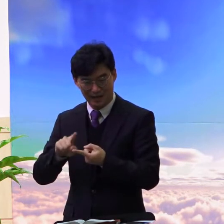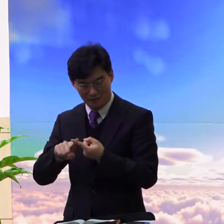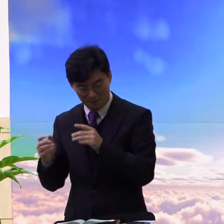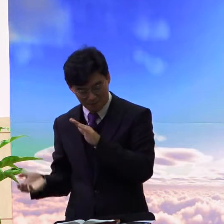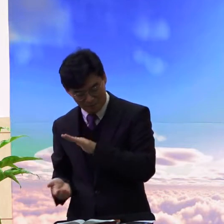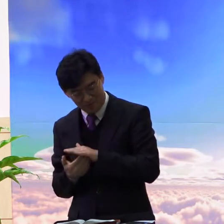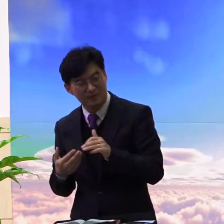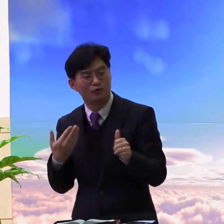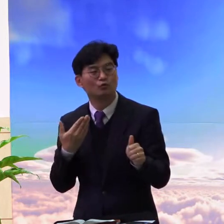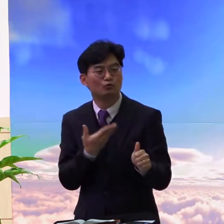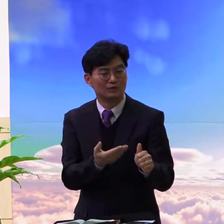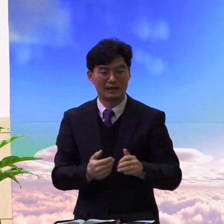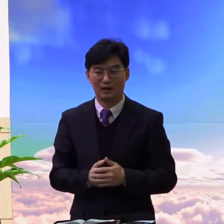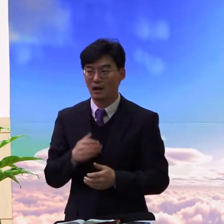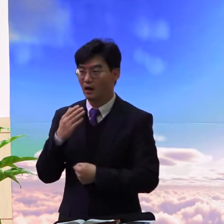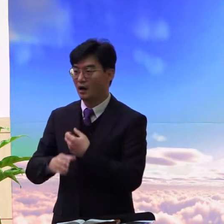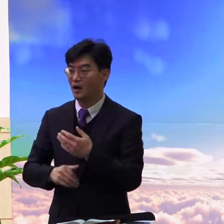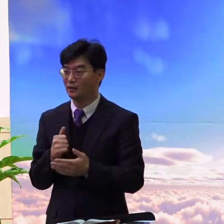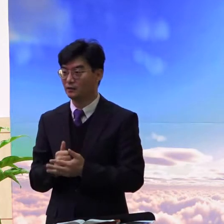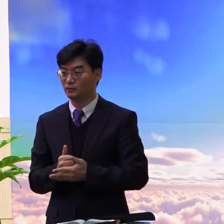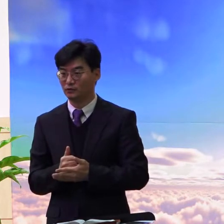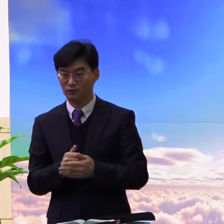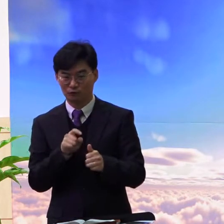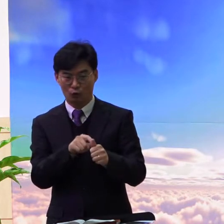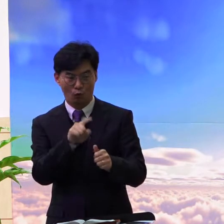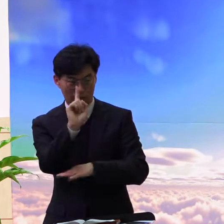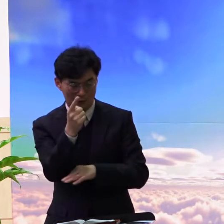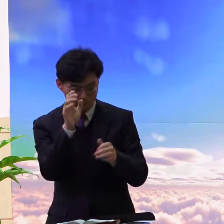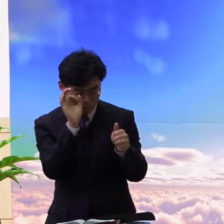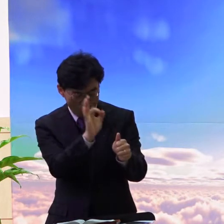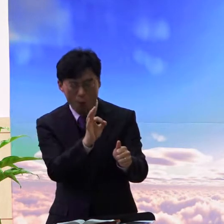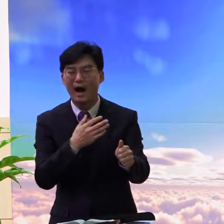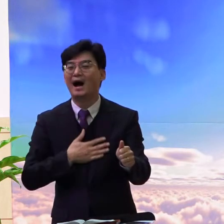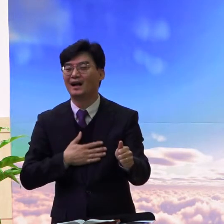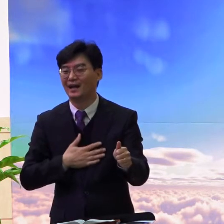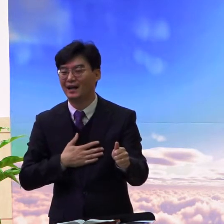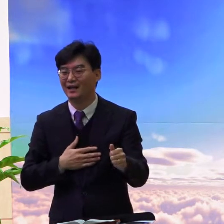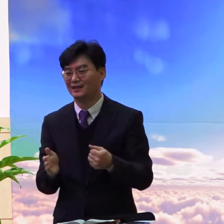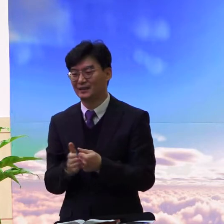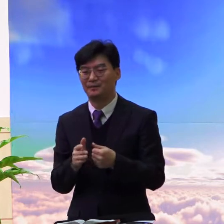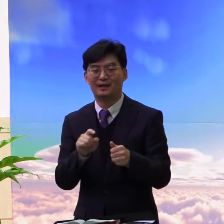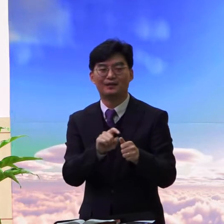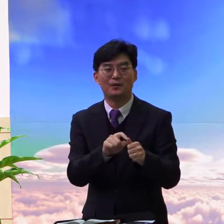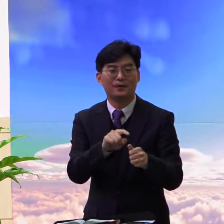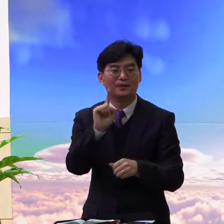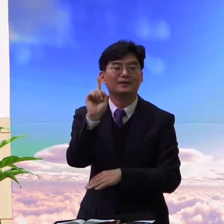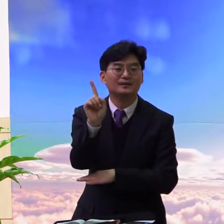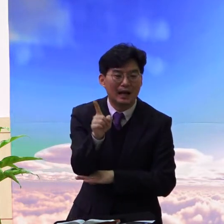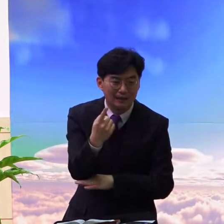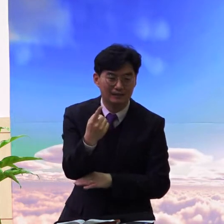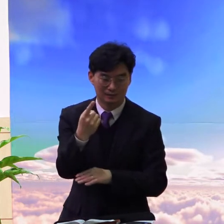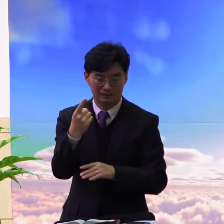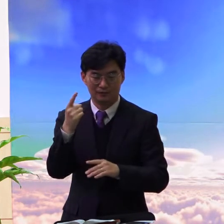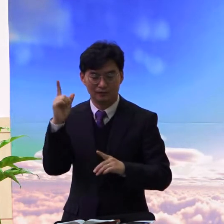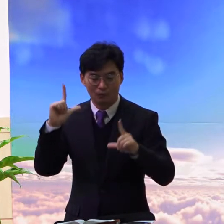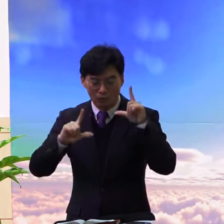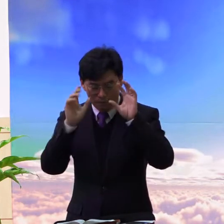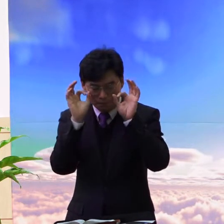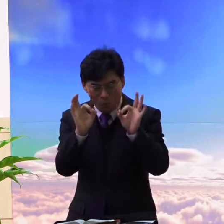하나님께서 다윗이 내 마음에 맞다, 그를 통해 내 뜻을 이루겠다 말씀하시고 다윗의 후손으로 메시아 예수 그리스도가 이